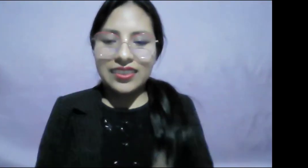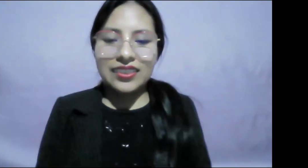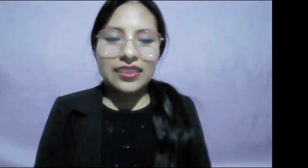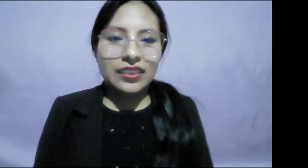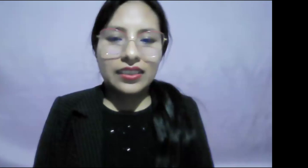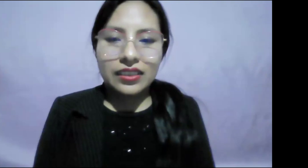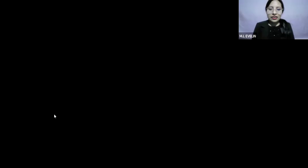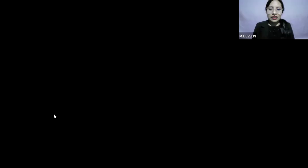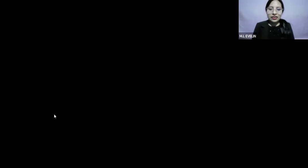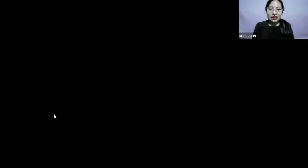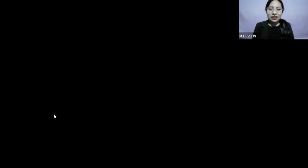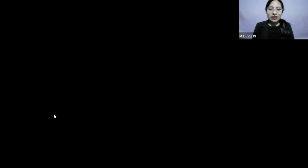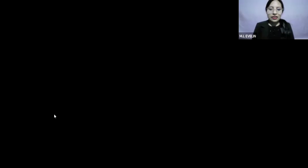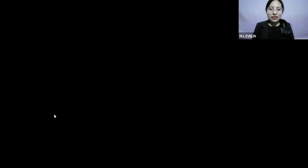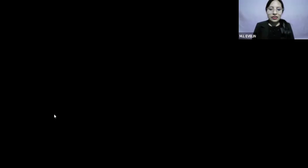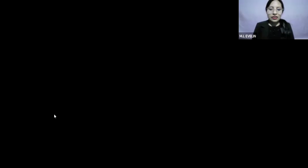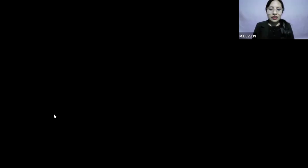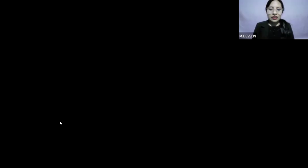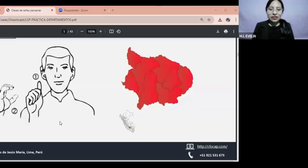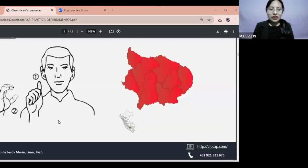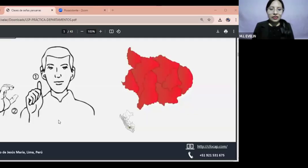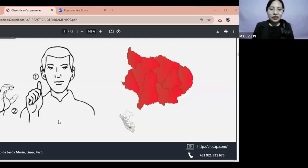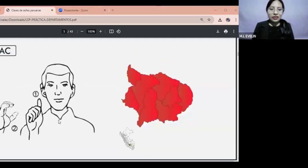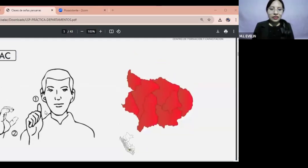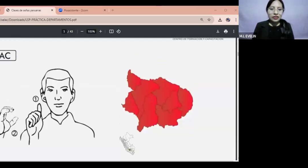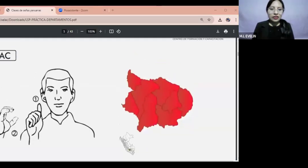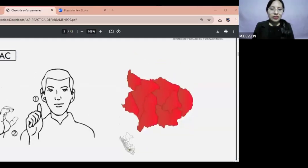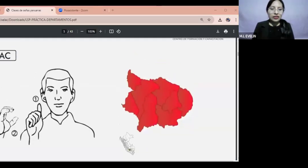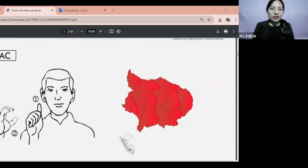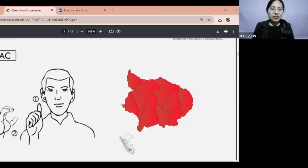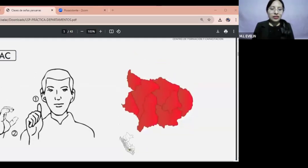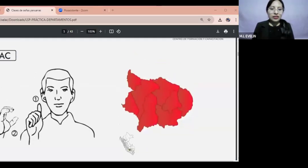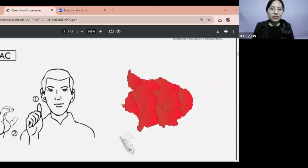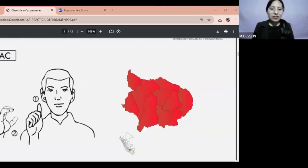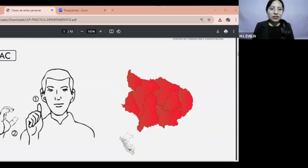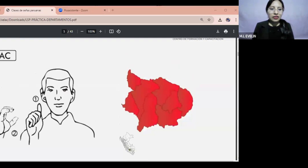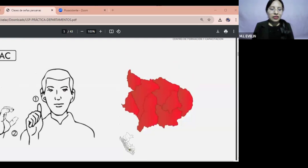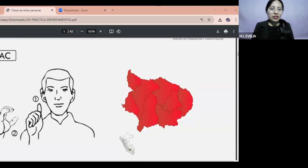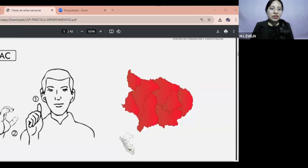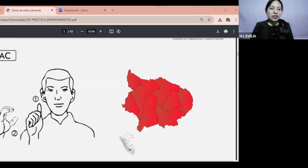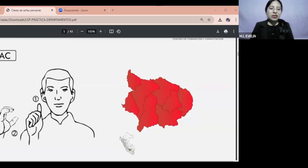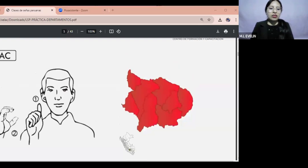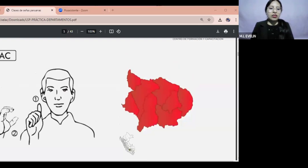muy bien continuamos con el departamento de apurimac